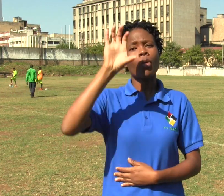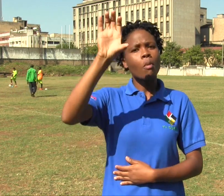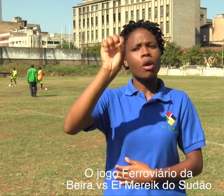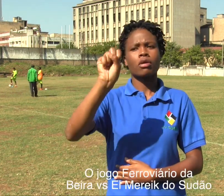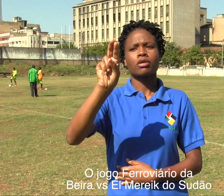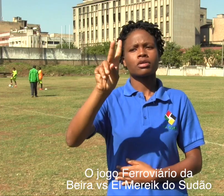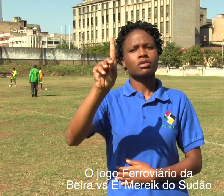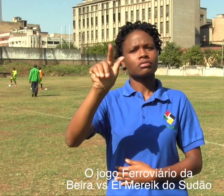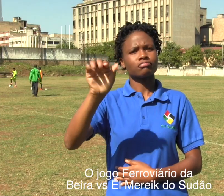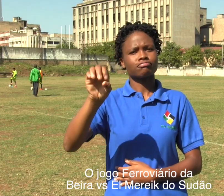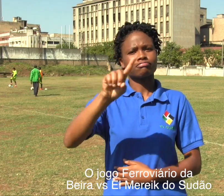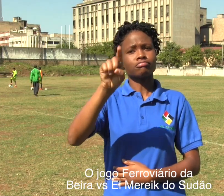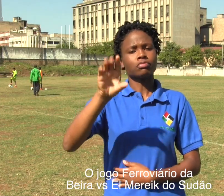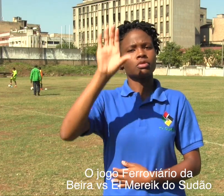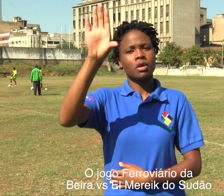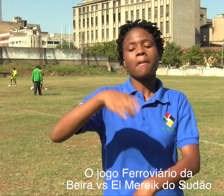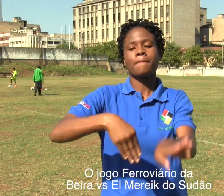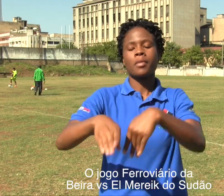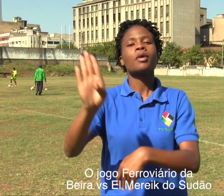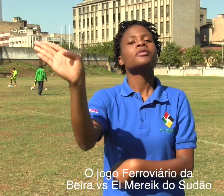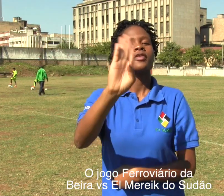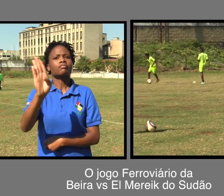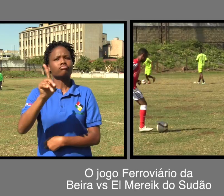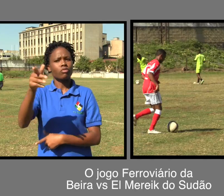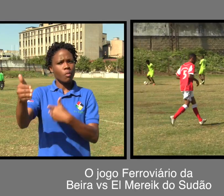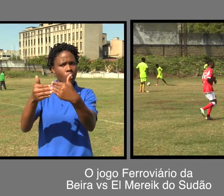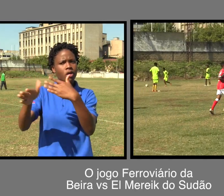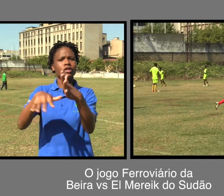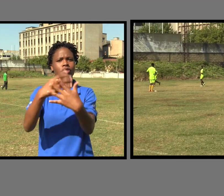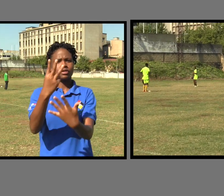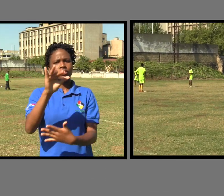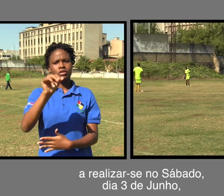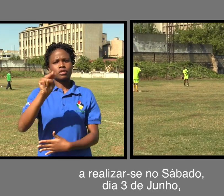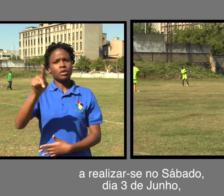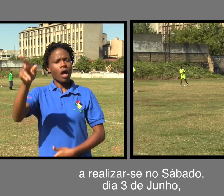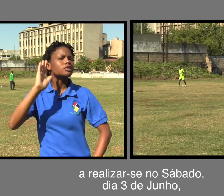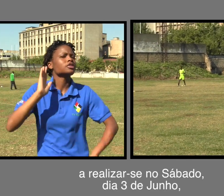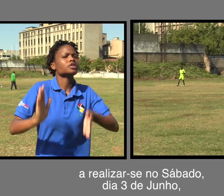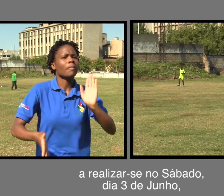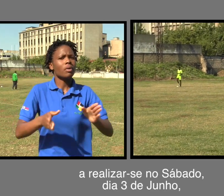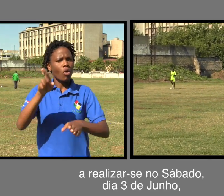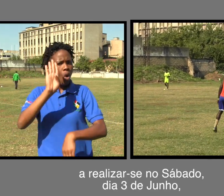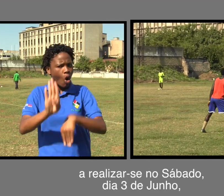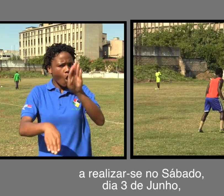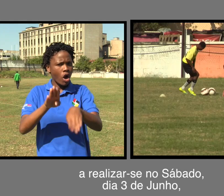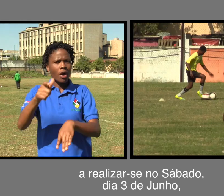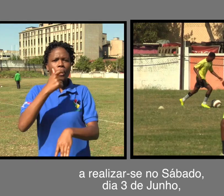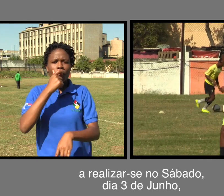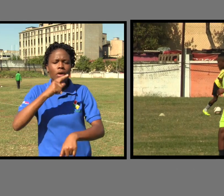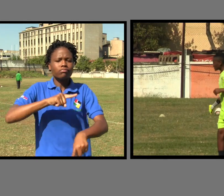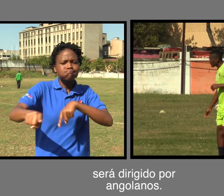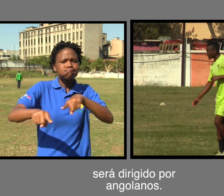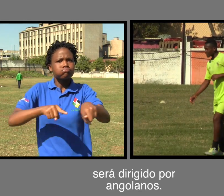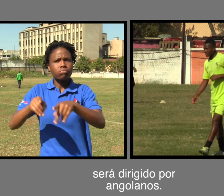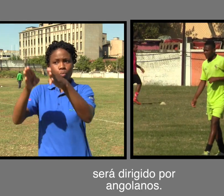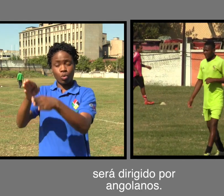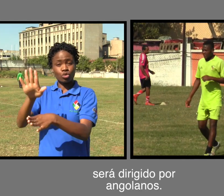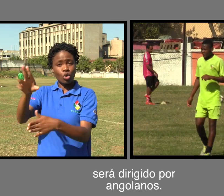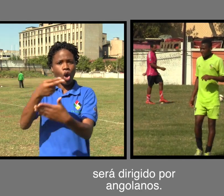O jogo Ferroviário da Beira, El Mereic do Sudal, a realizar-se no sábado, dia 3 de junho, será dirigido